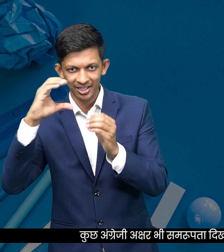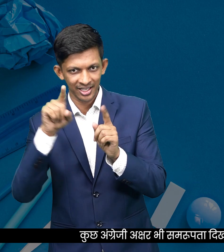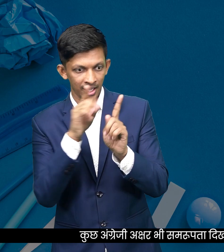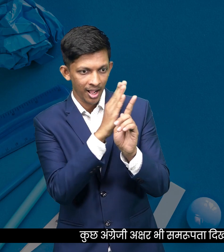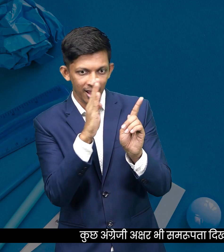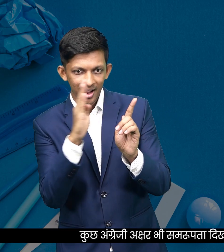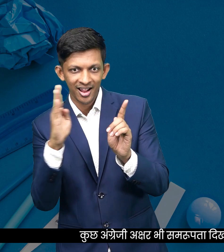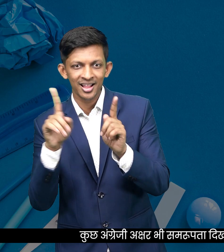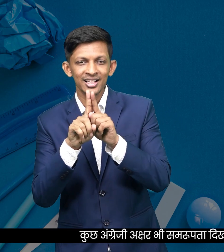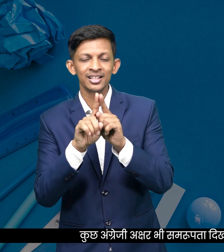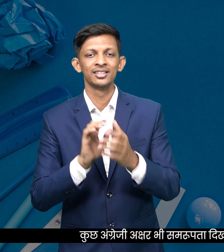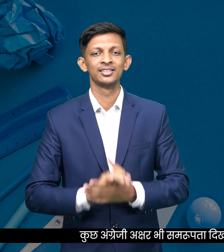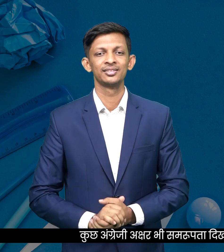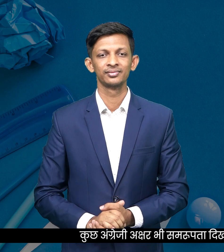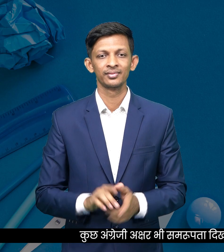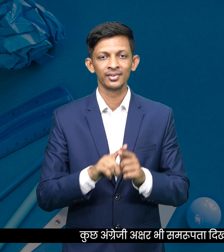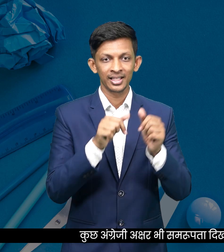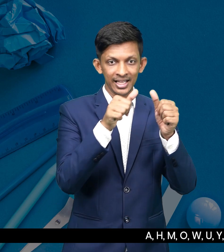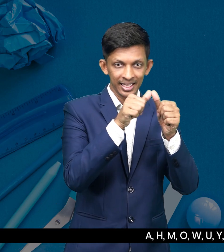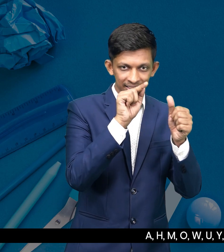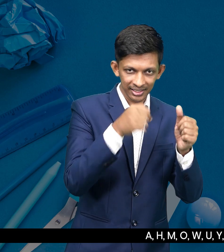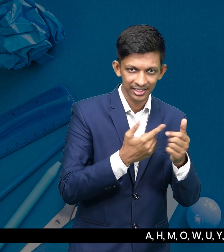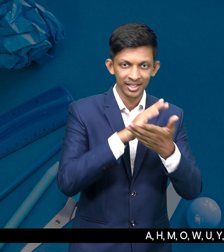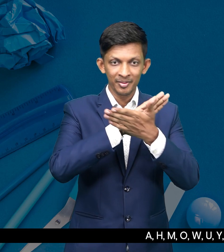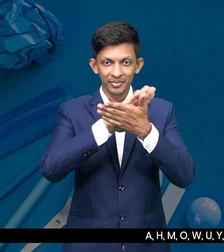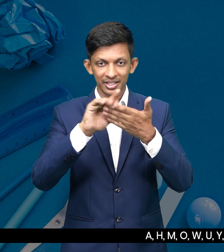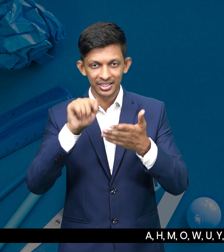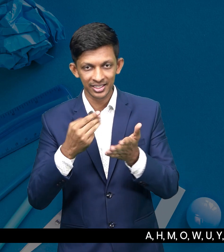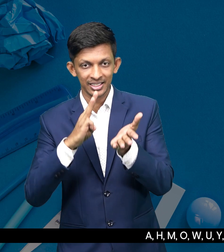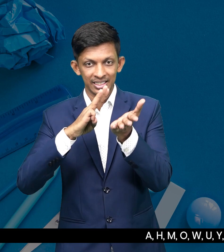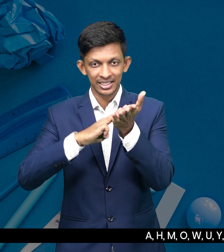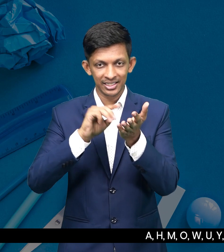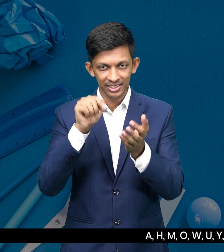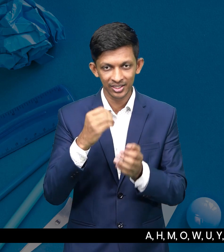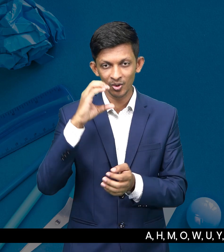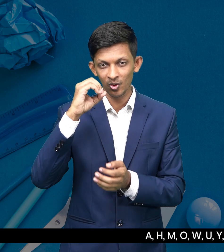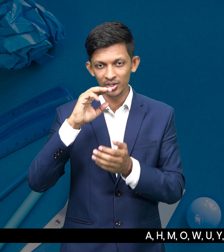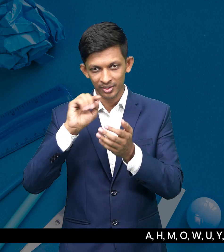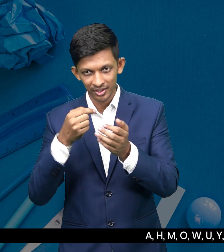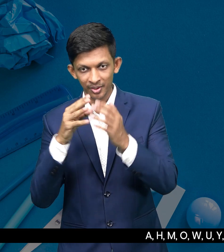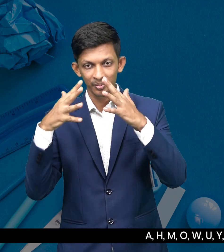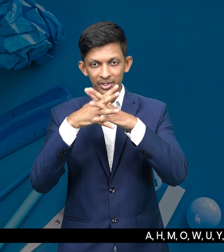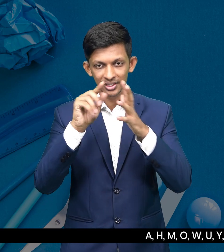में विभाजित होता है। A, H, M, O,